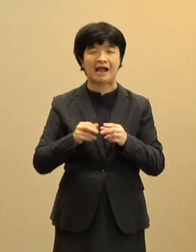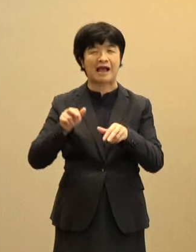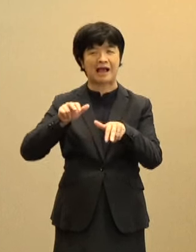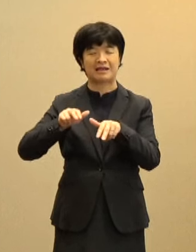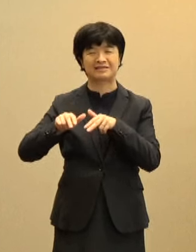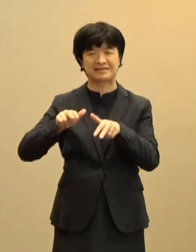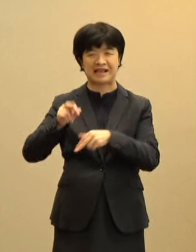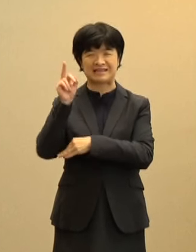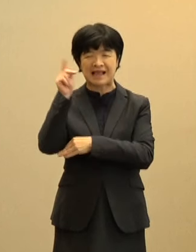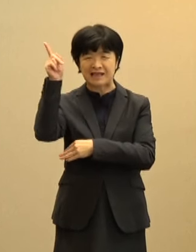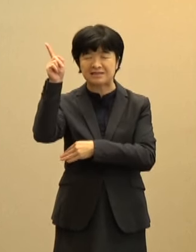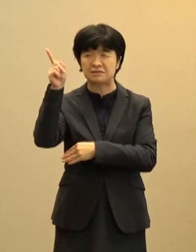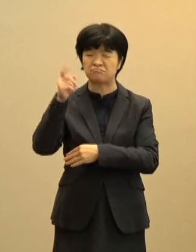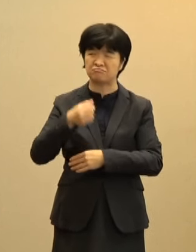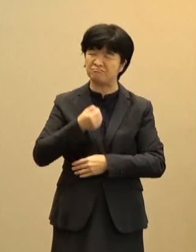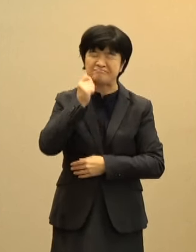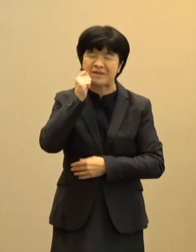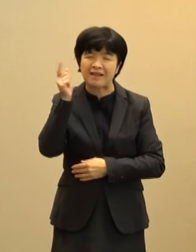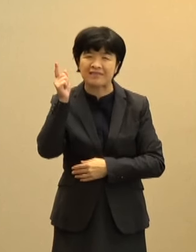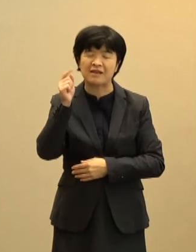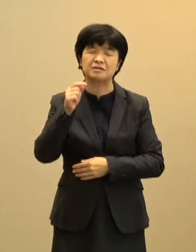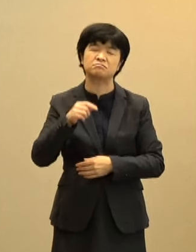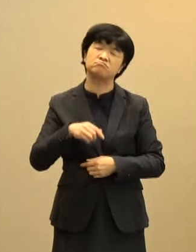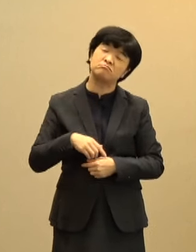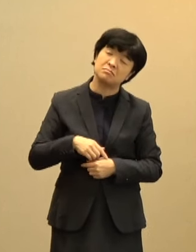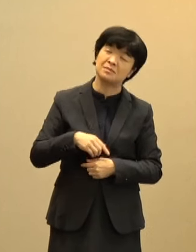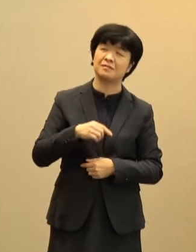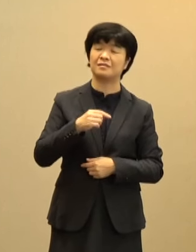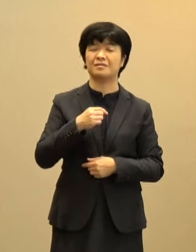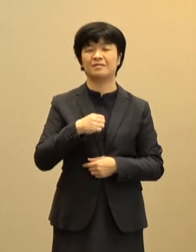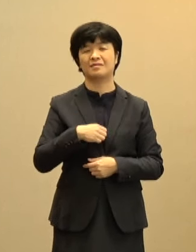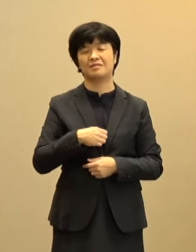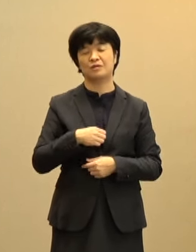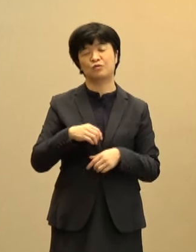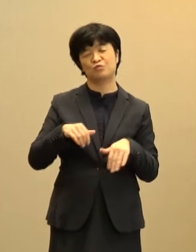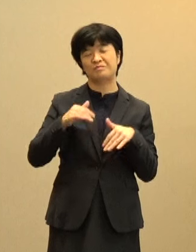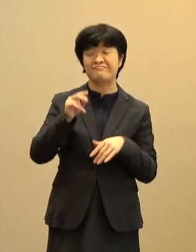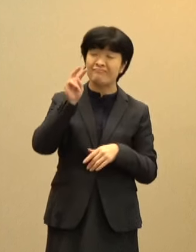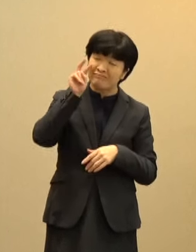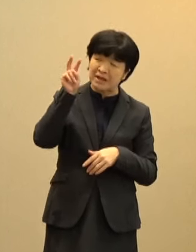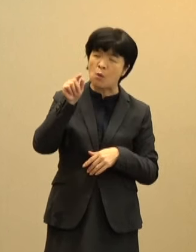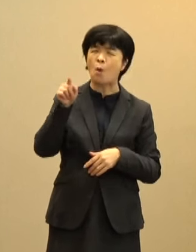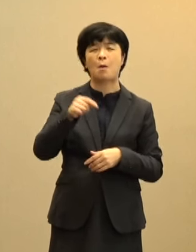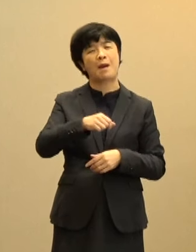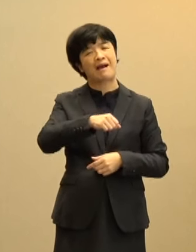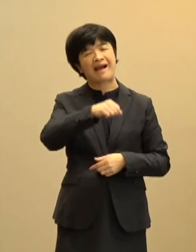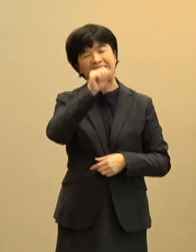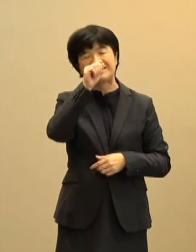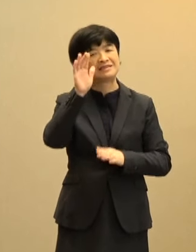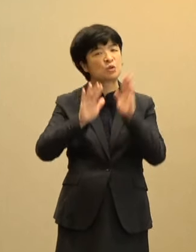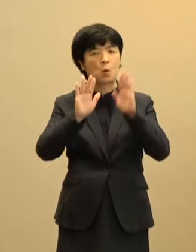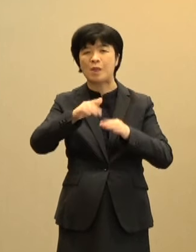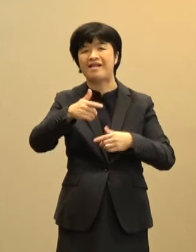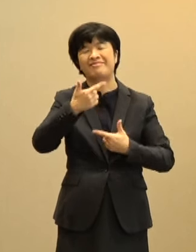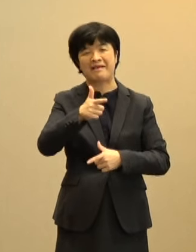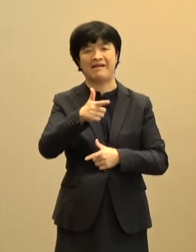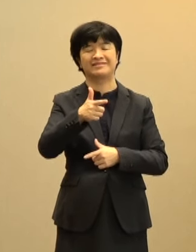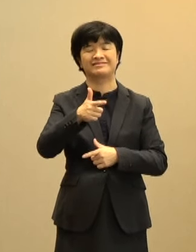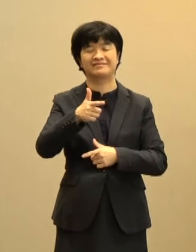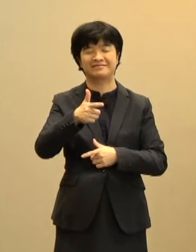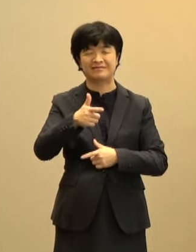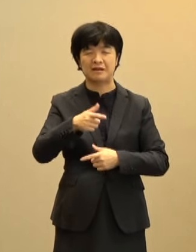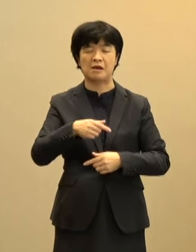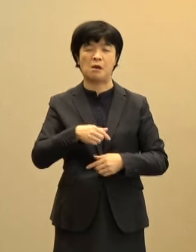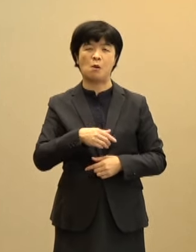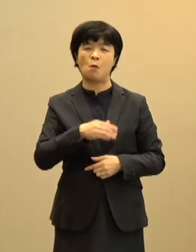ったり、もしくはこう何ですか、こうしらけた感覚というのは決していい状況ではないですし、より